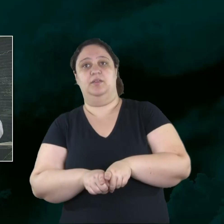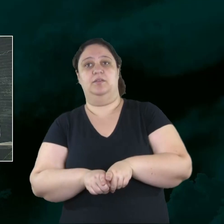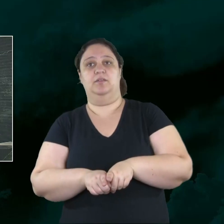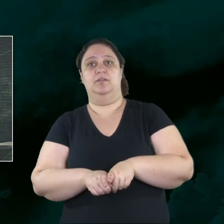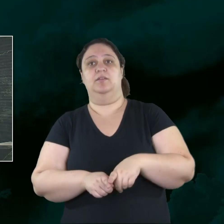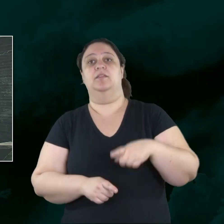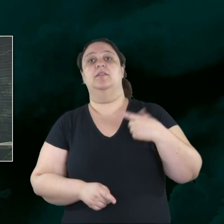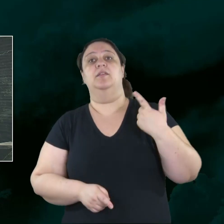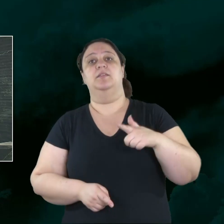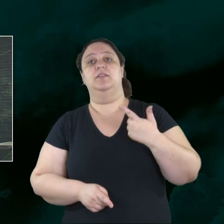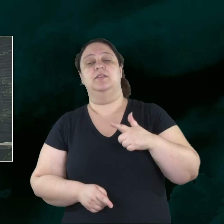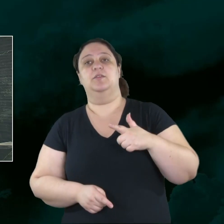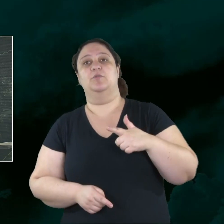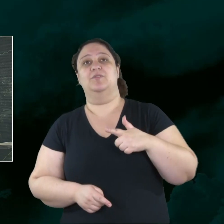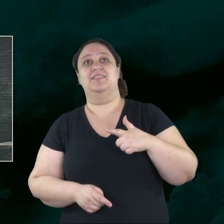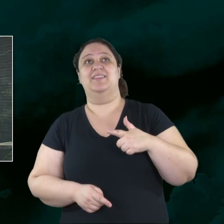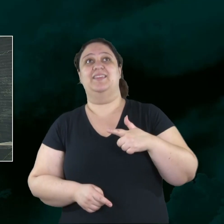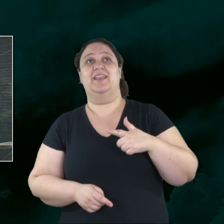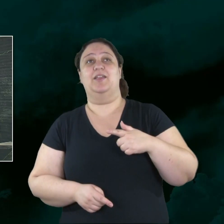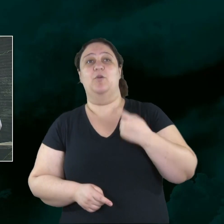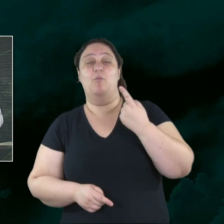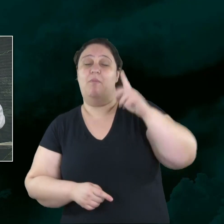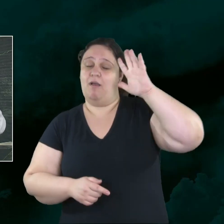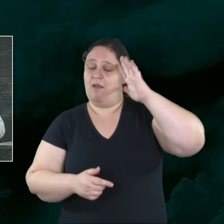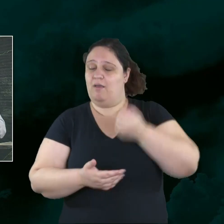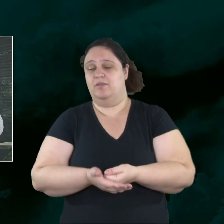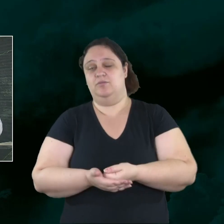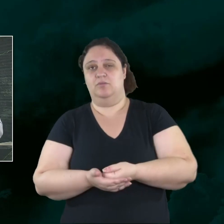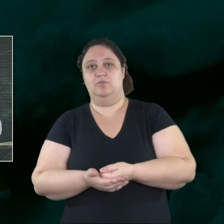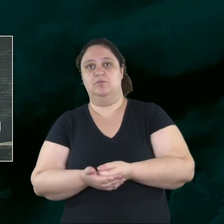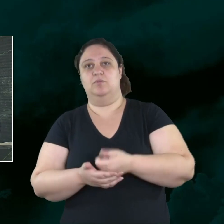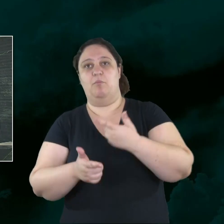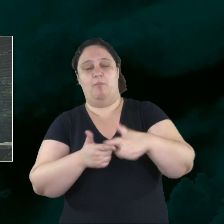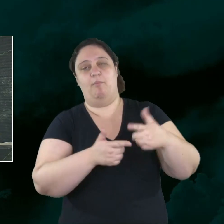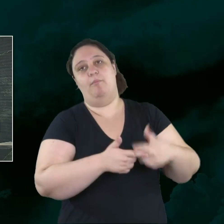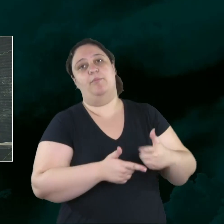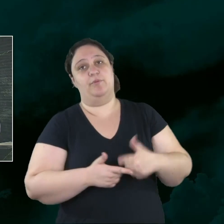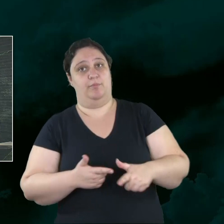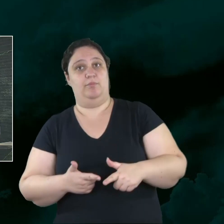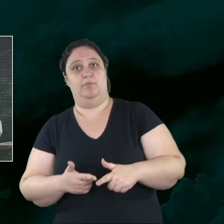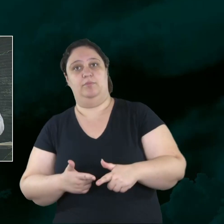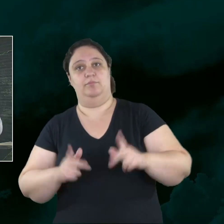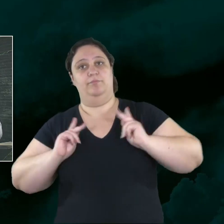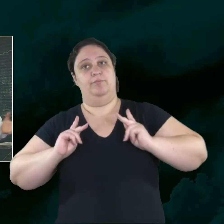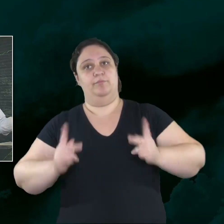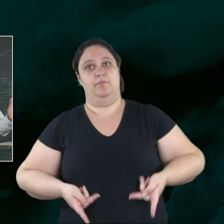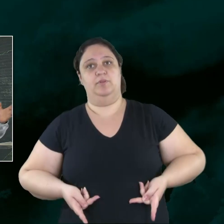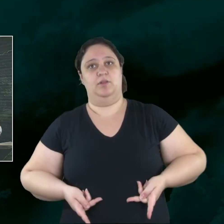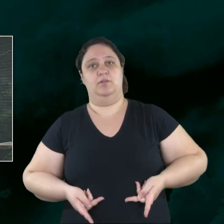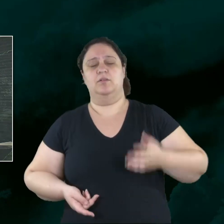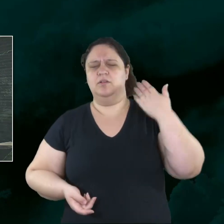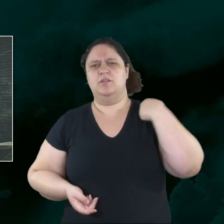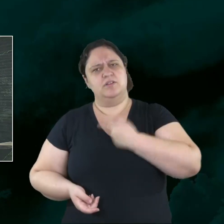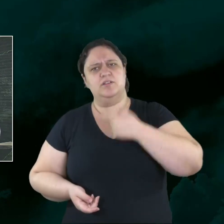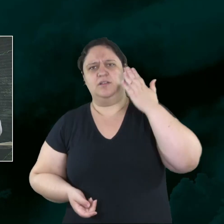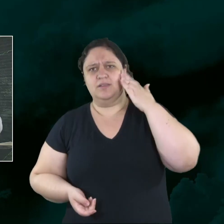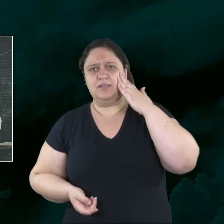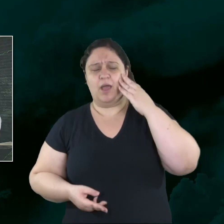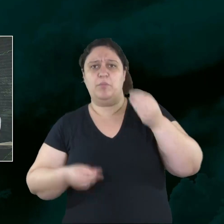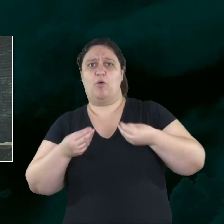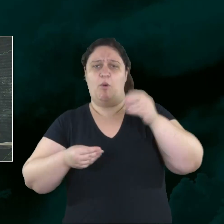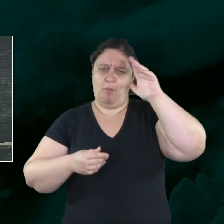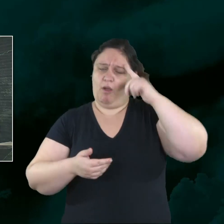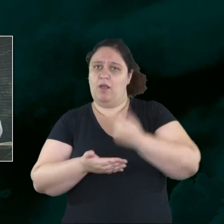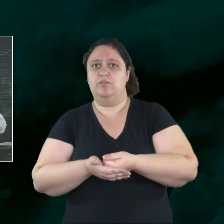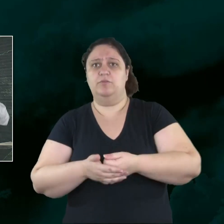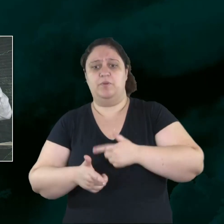única saída para os problemas humanos. Irmão, nós sabemos que a única saída para os problemas humanos é a economia de Deus. É o que o irmão